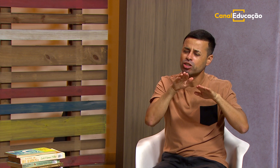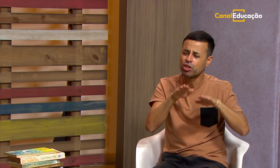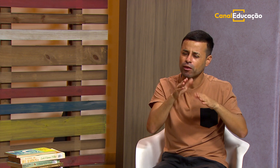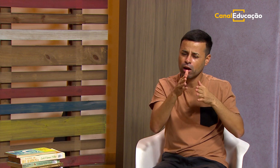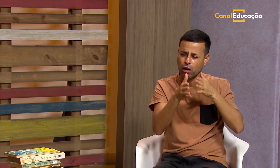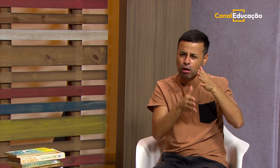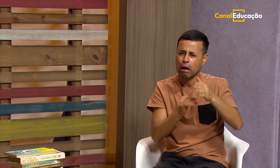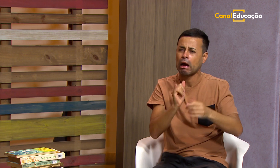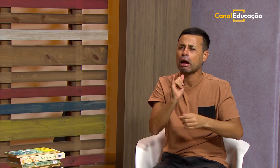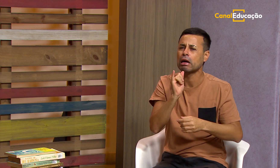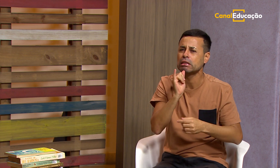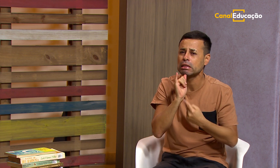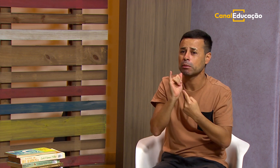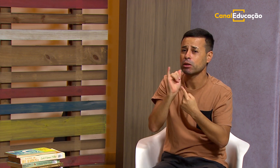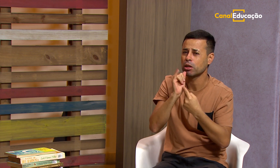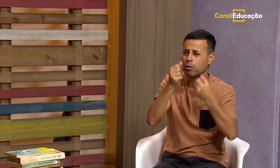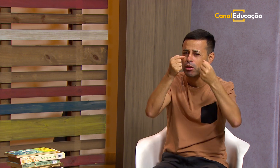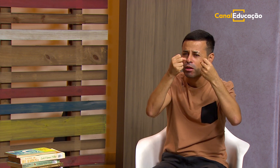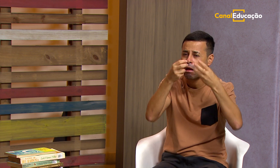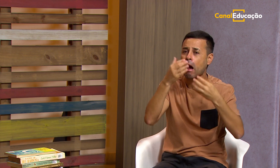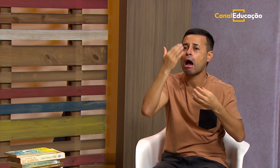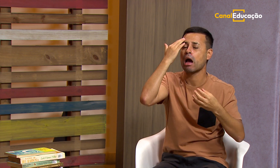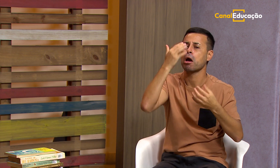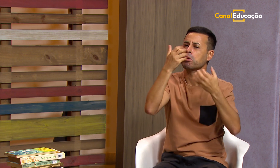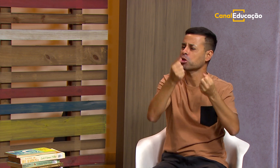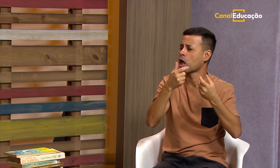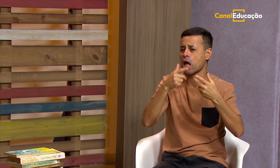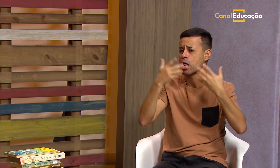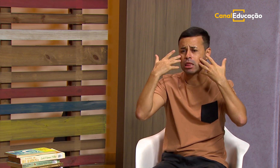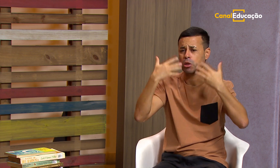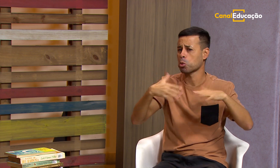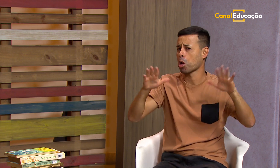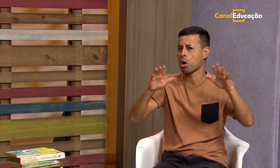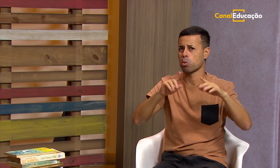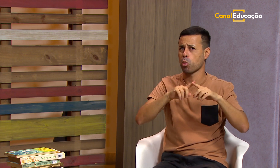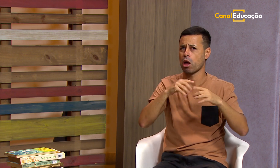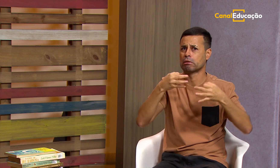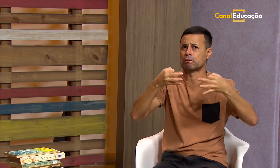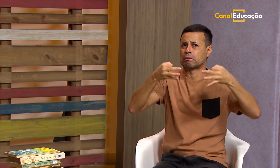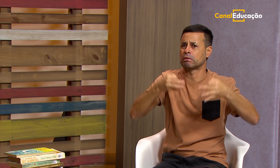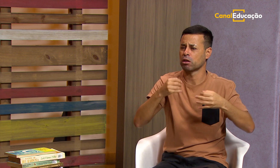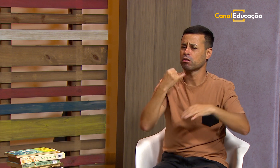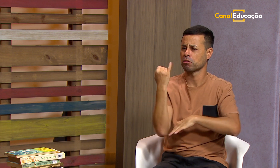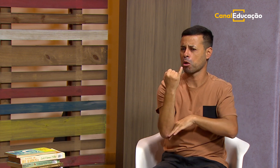Tudo de maneira leve, de modo com que todos pudessem se sentir à vontade e seguros,